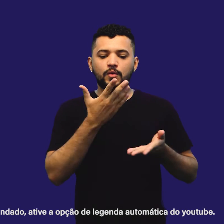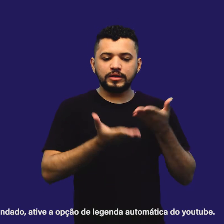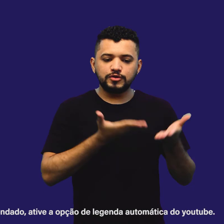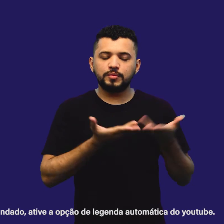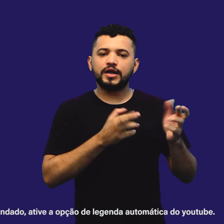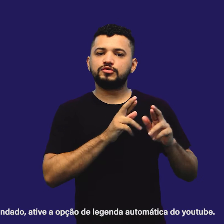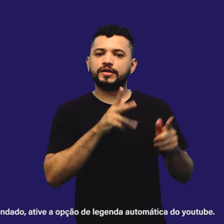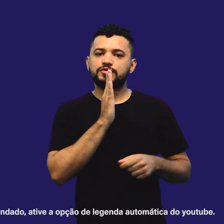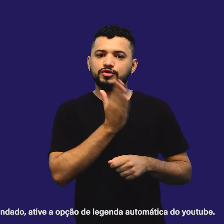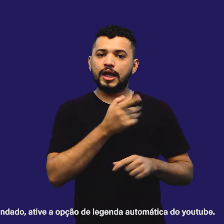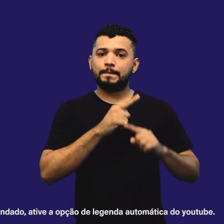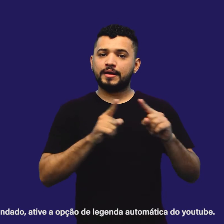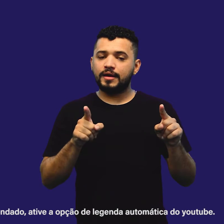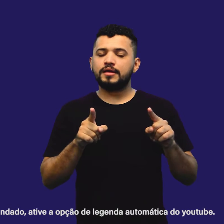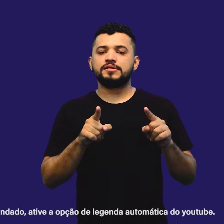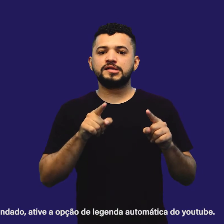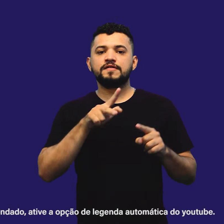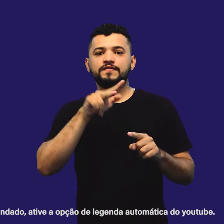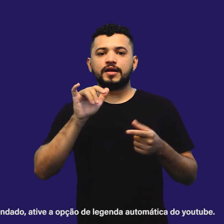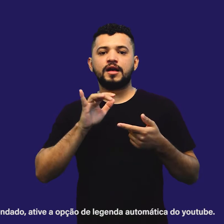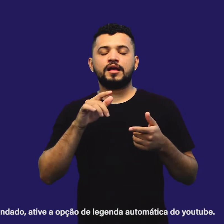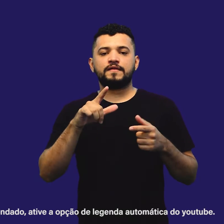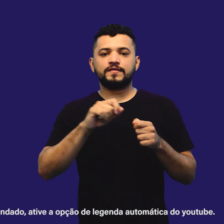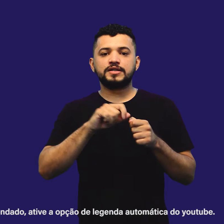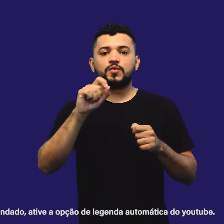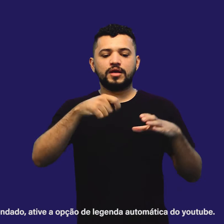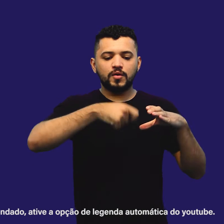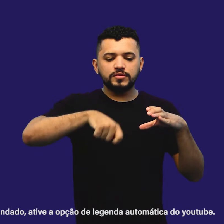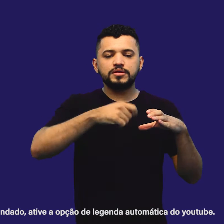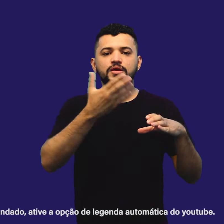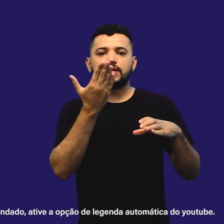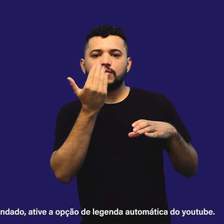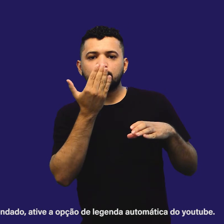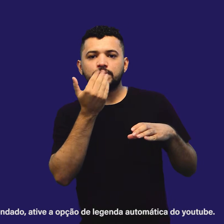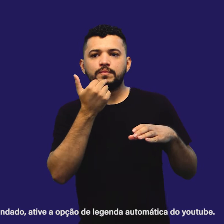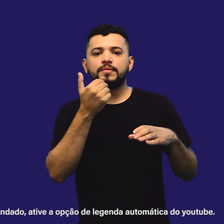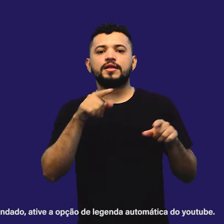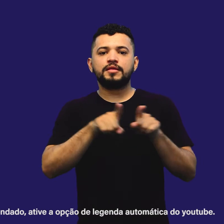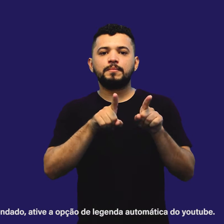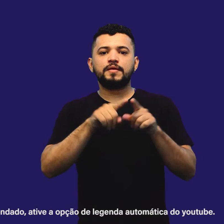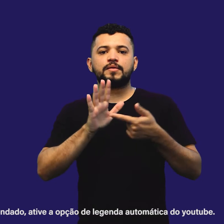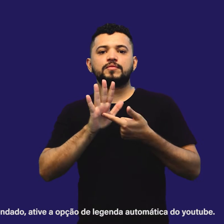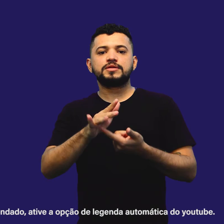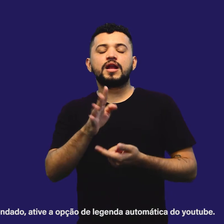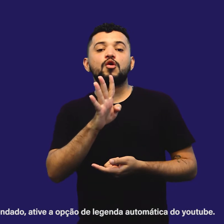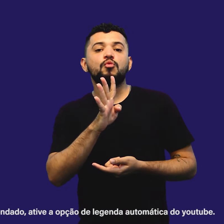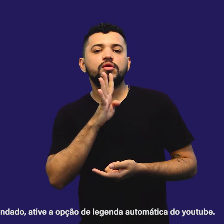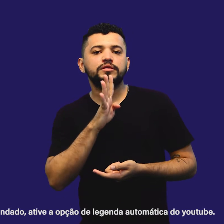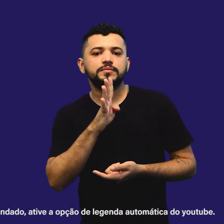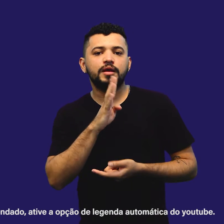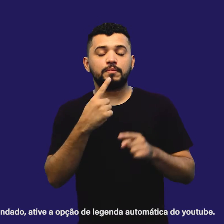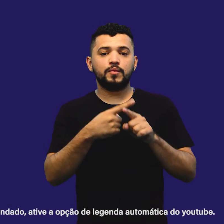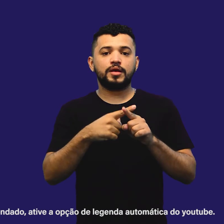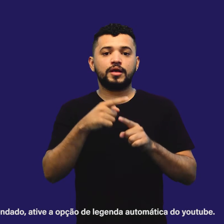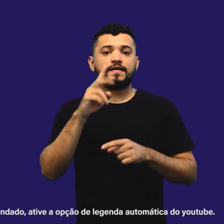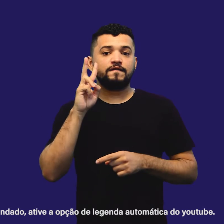também a cozinha, a comida, o alimento, como uma situação de conhecimento. A gente vê que as pessoas hoje querem muito